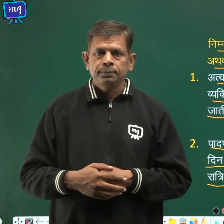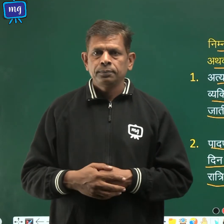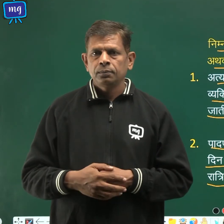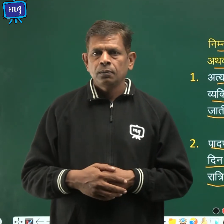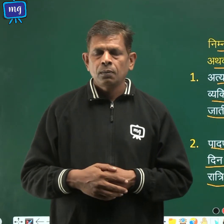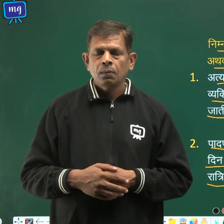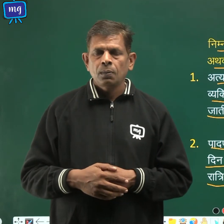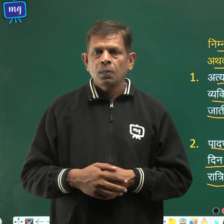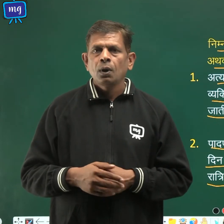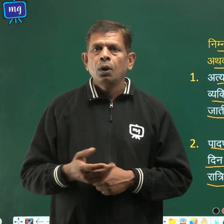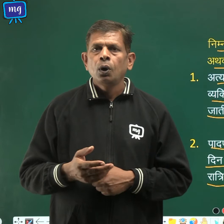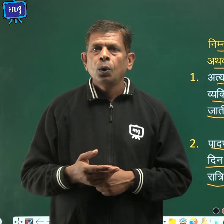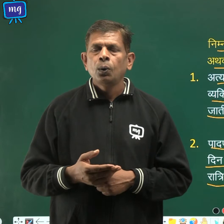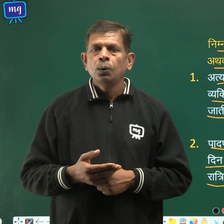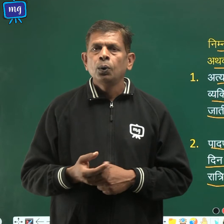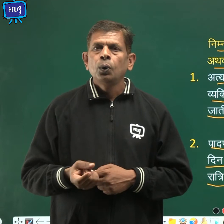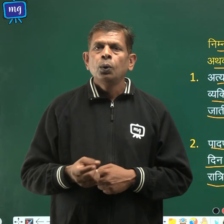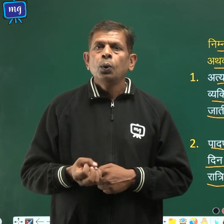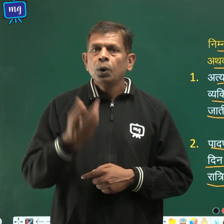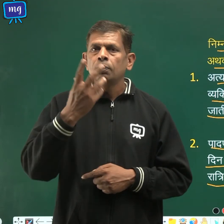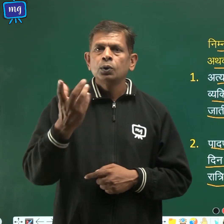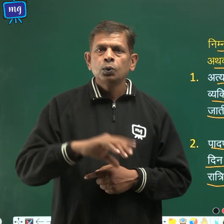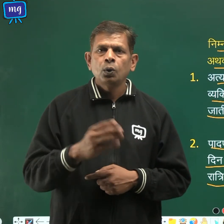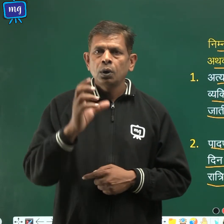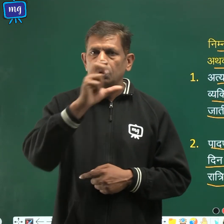दिन में जो कार्बन डाइऑक्साइड छोड़ते हैं